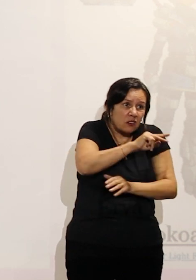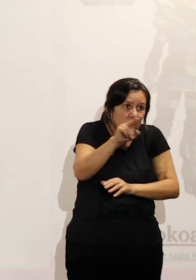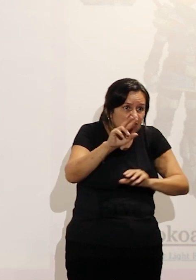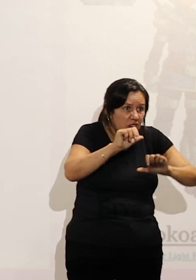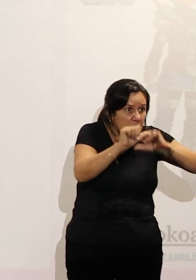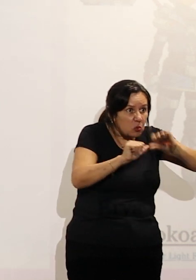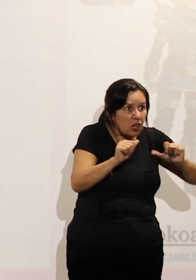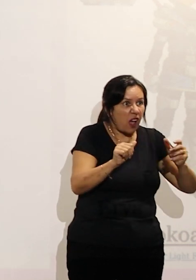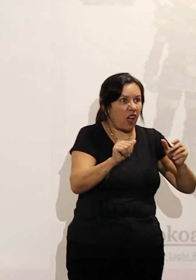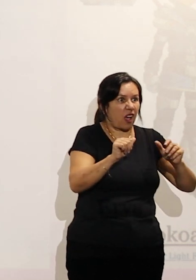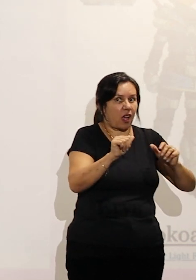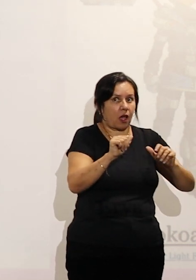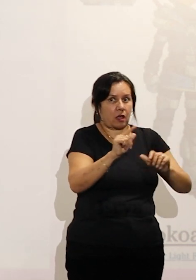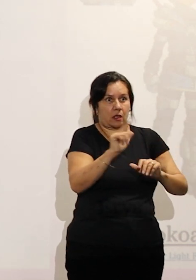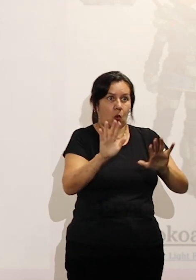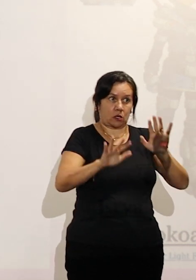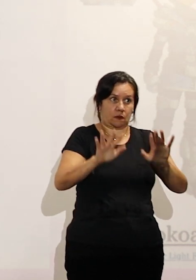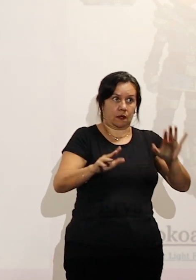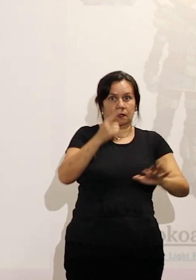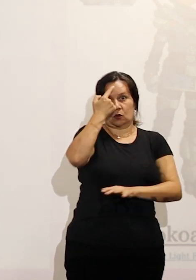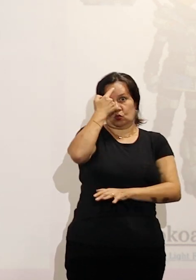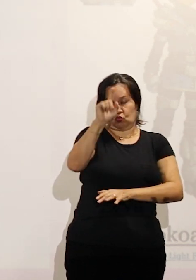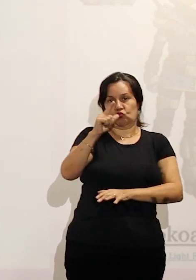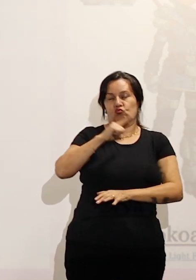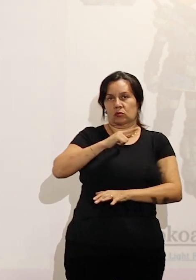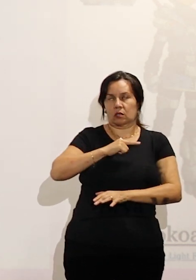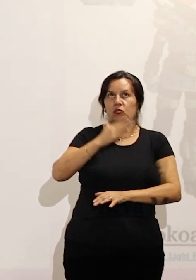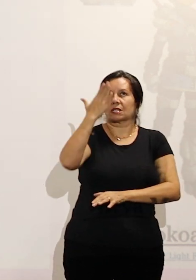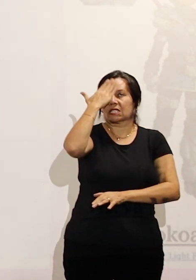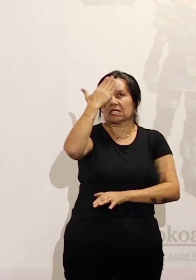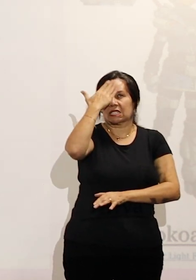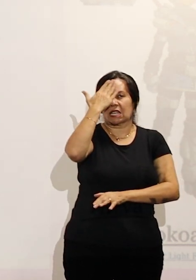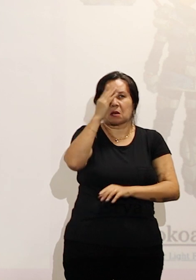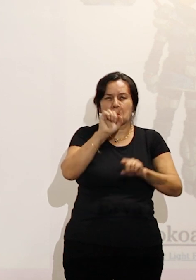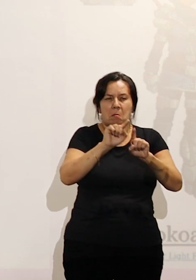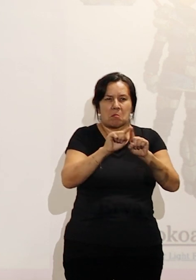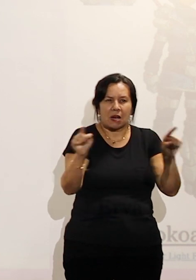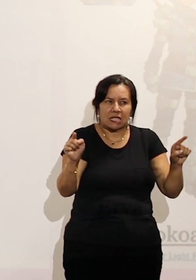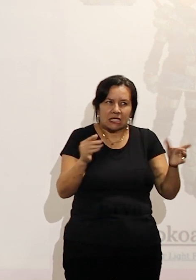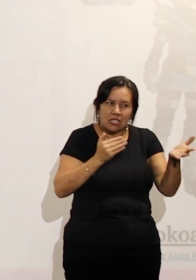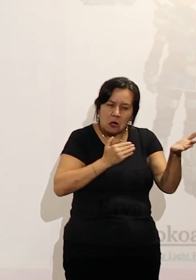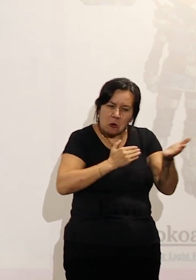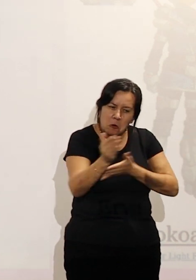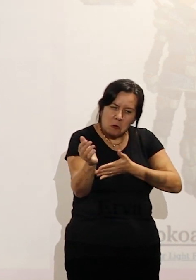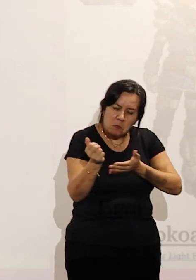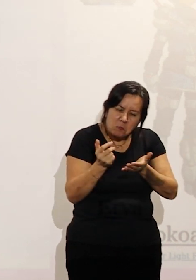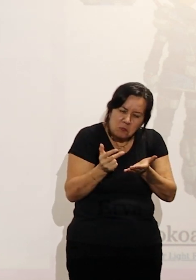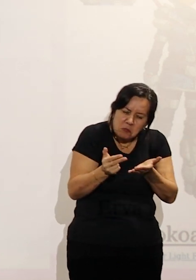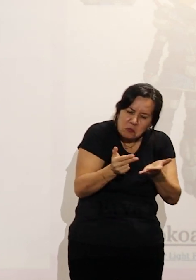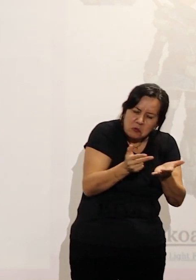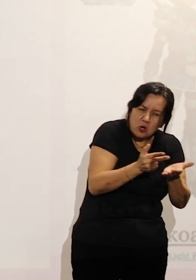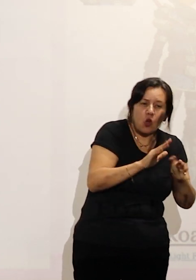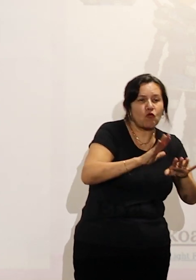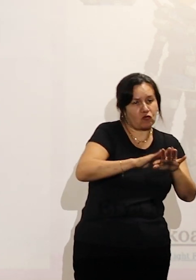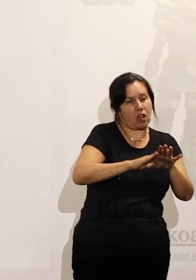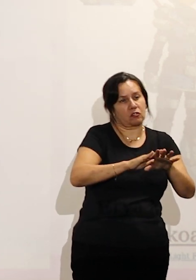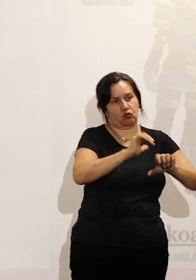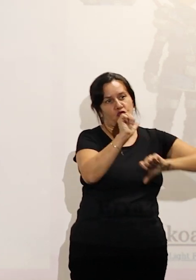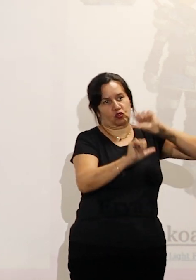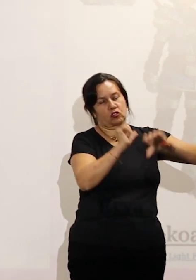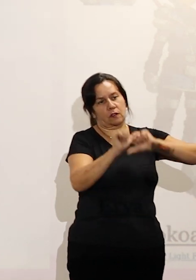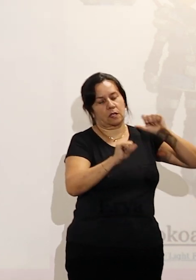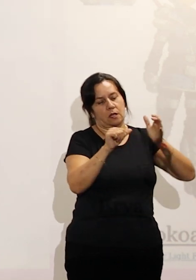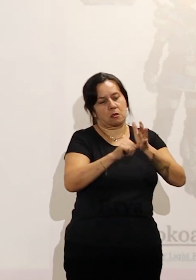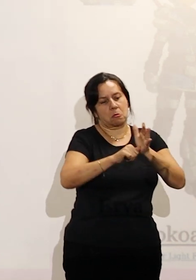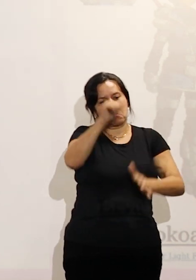alterar. Às vezes eu tenho uma ideia muito clara do que eu vou fazer, mas na hora que eu vou fazer, eu faço alterações. Então, essa primeira, que é uma